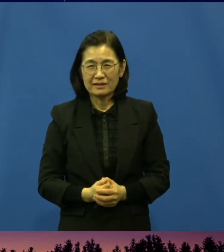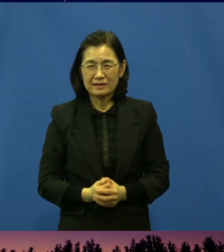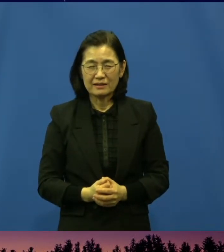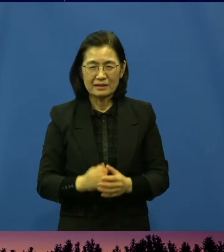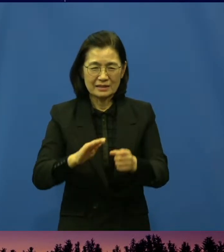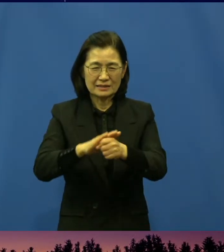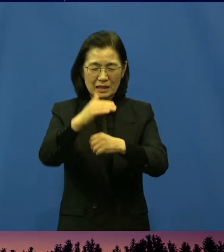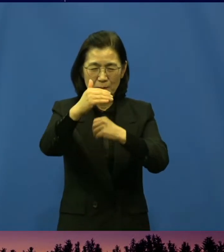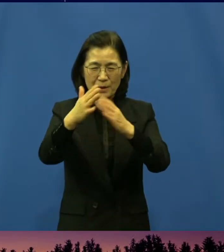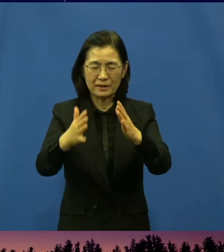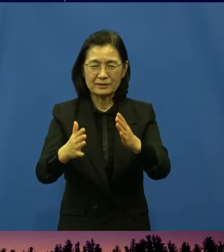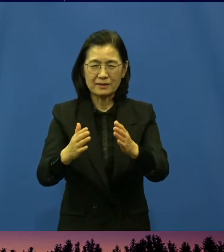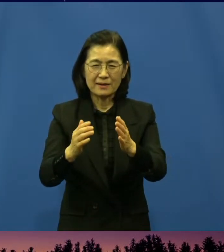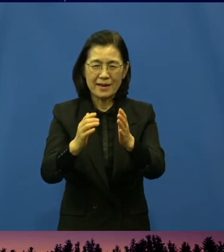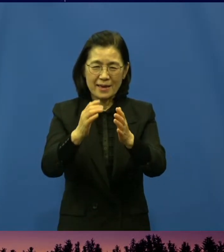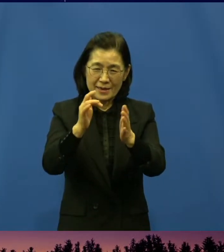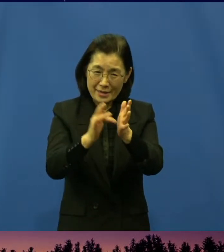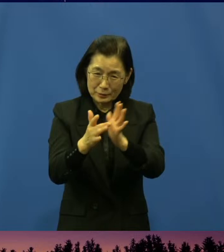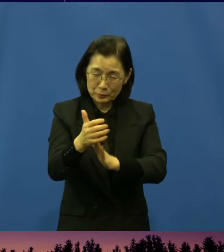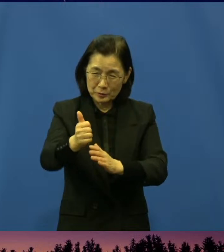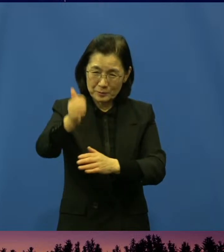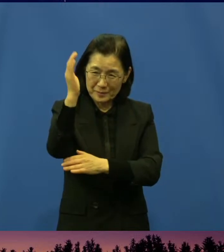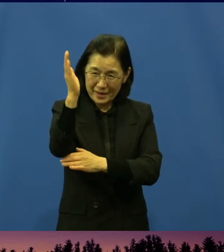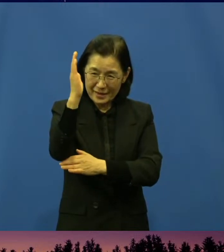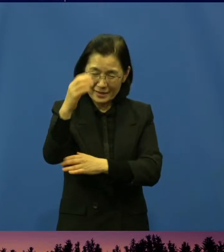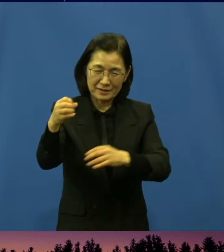얘기. 그러면 됩니다.